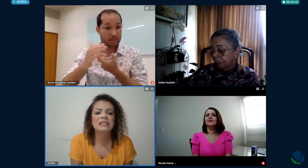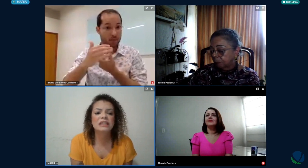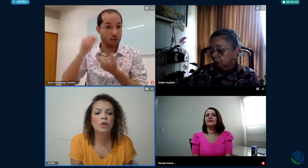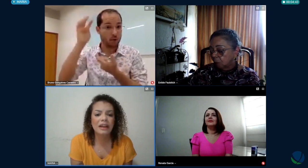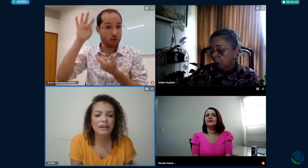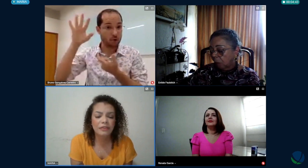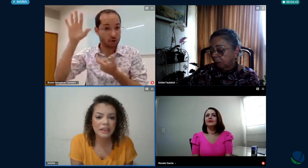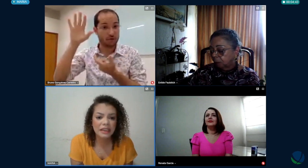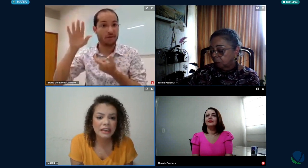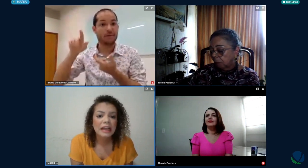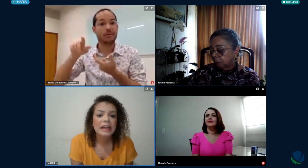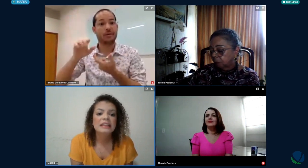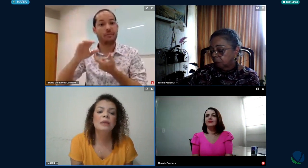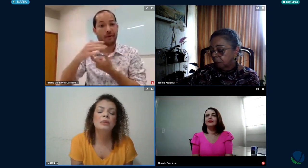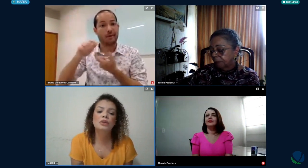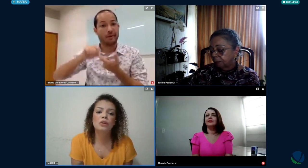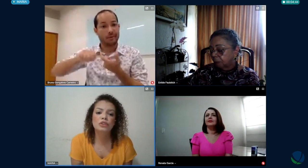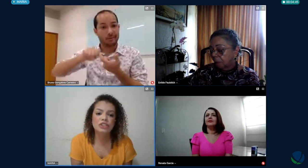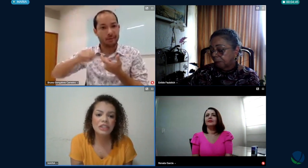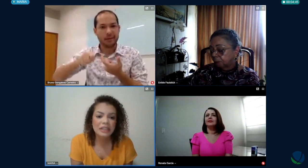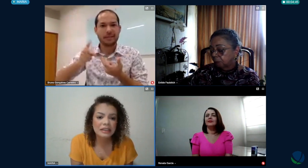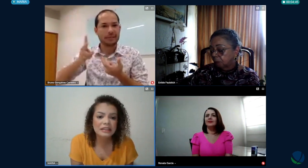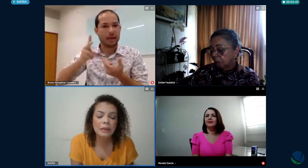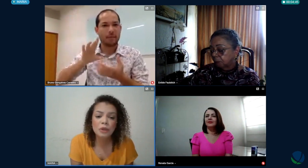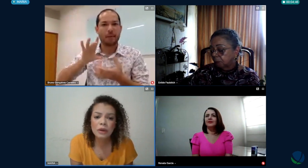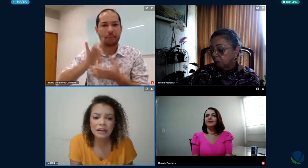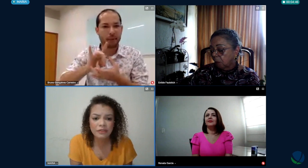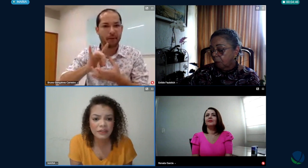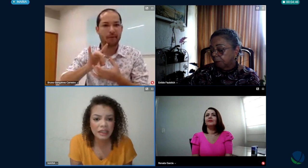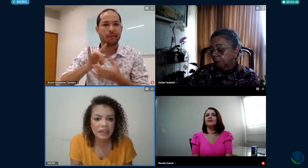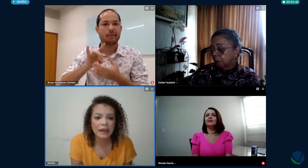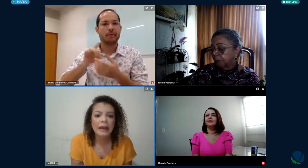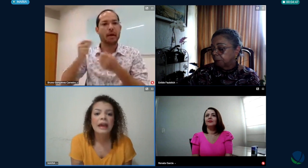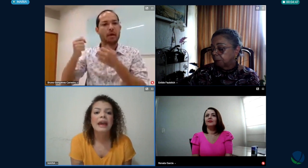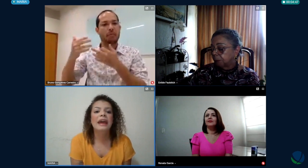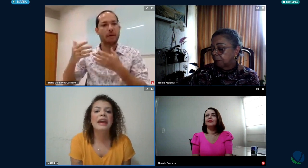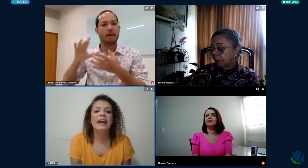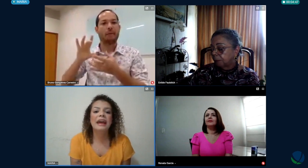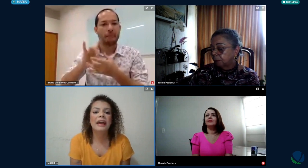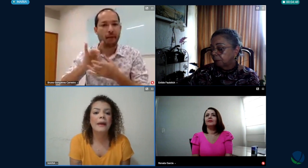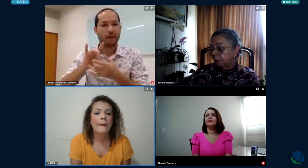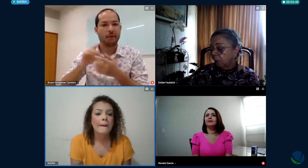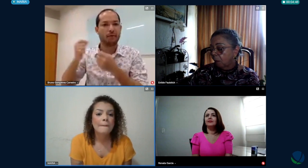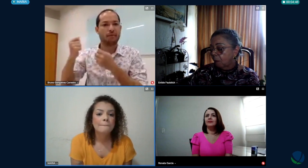Lexicologia, lexicografia, terminologia, terminografia,